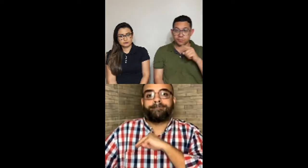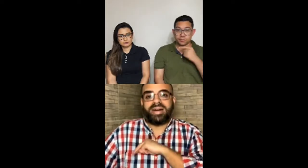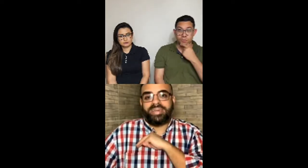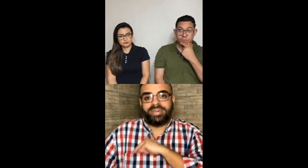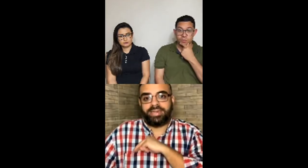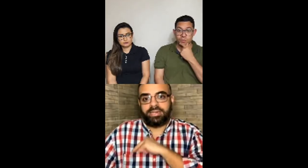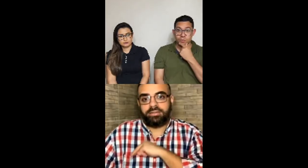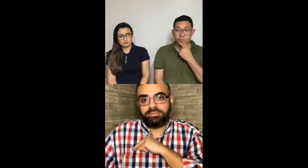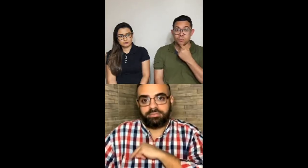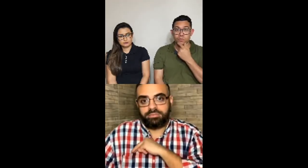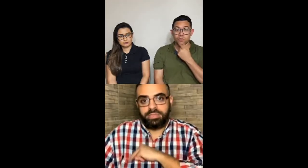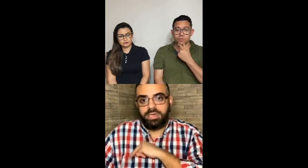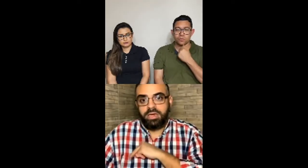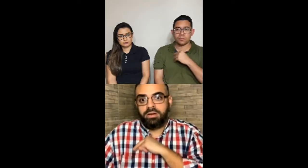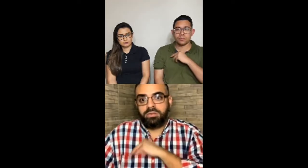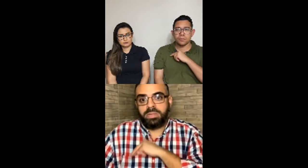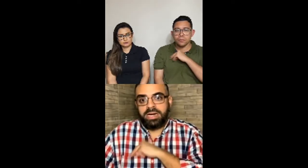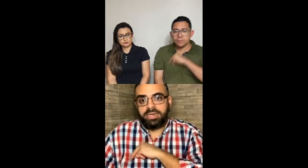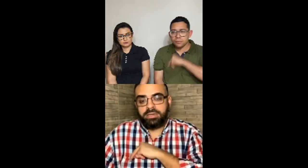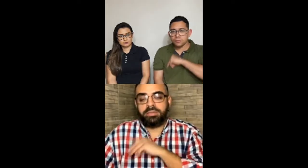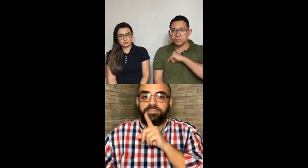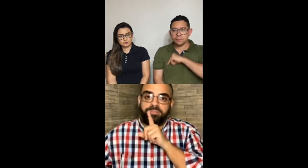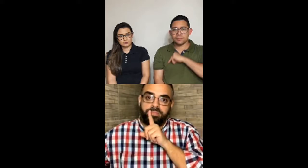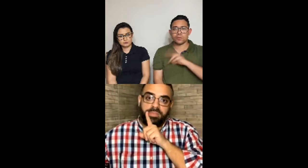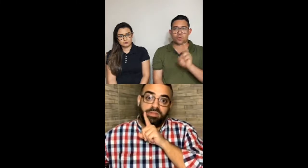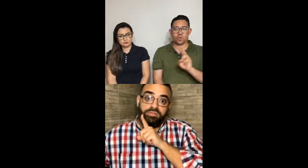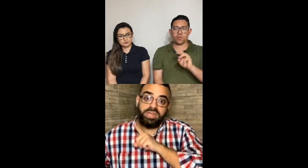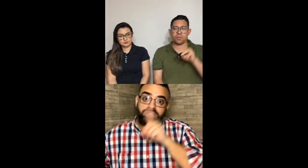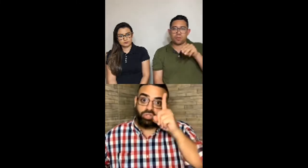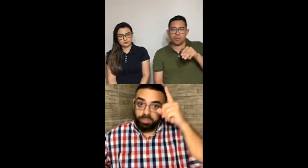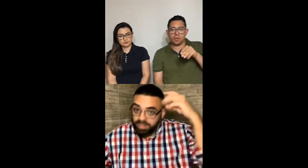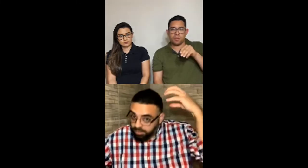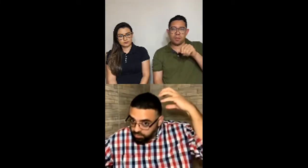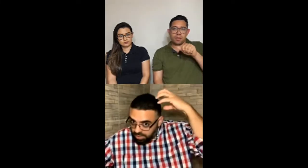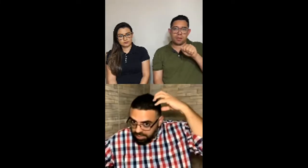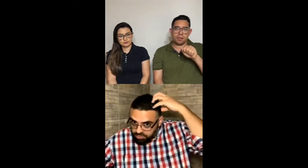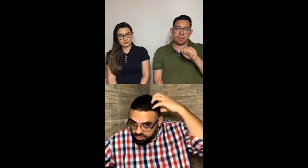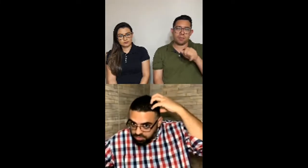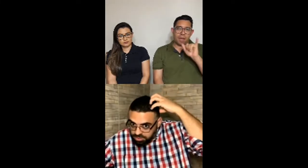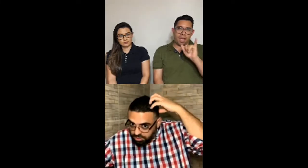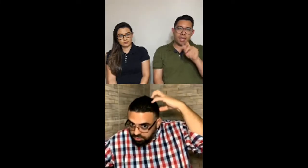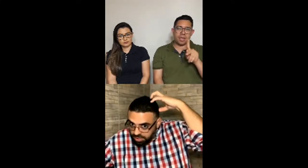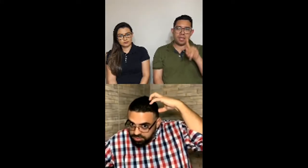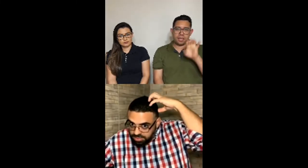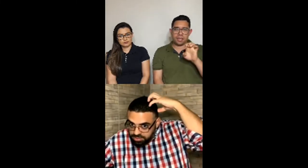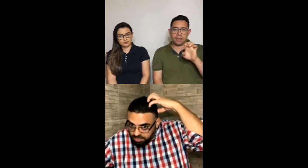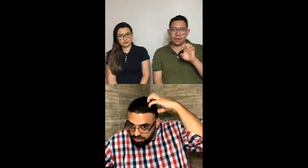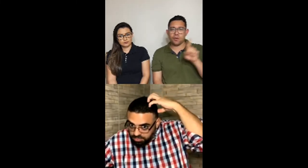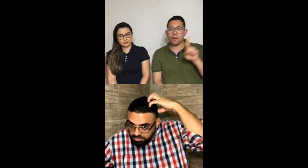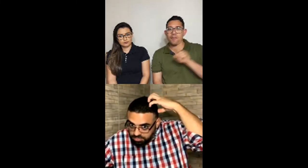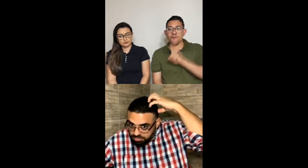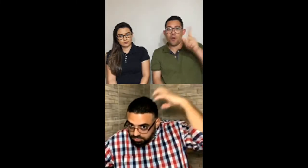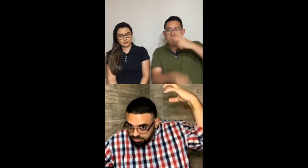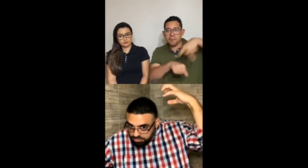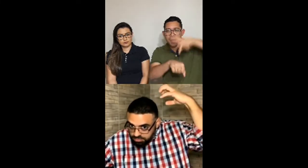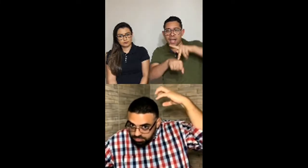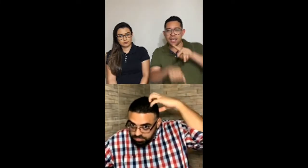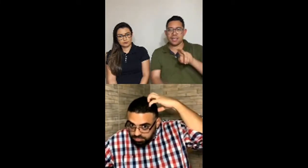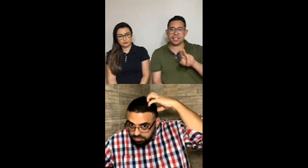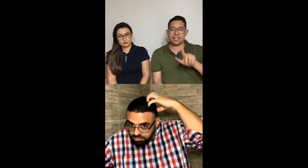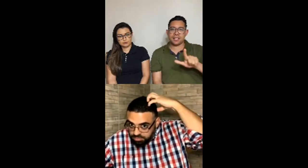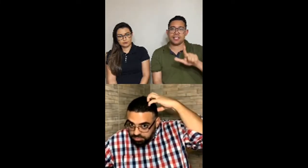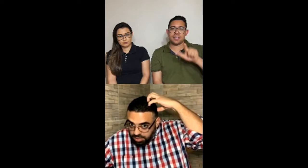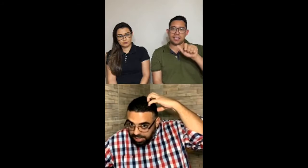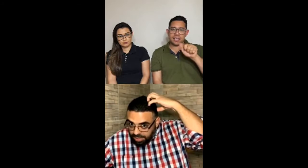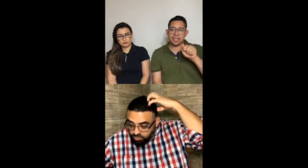o... Esse aqui não. Esse. É o Mike. O Mike viajou